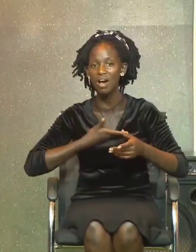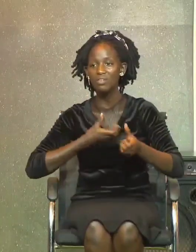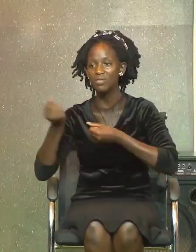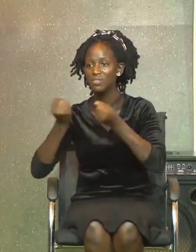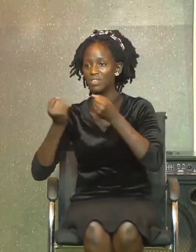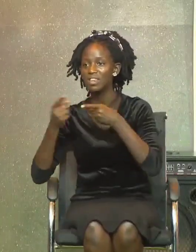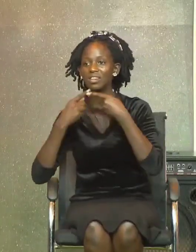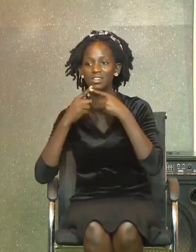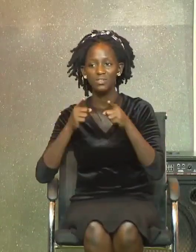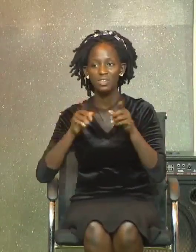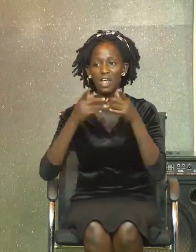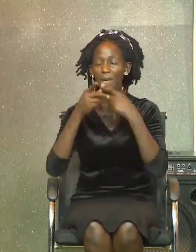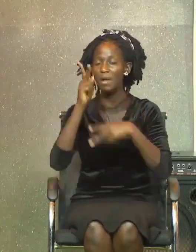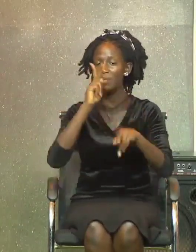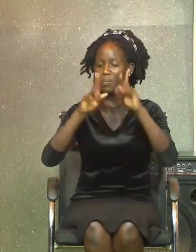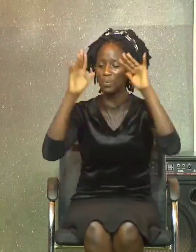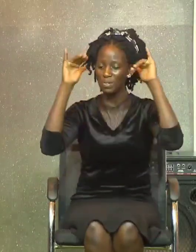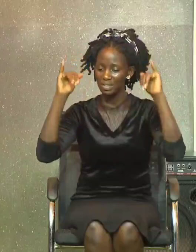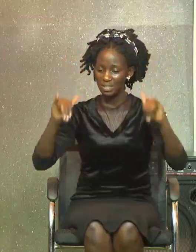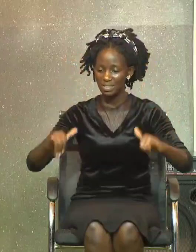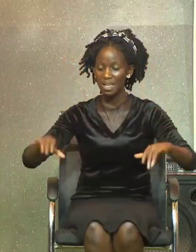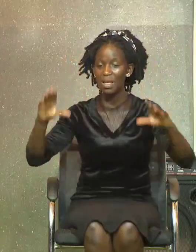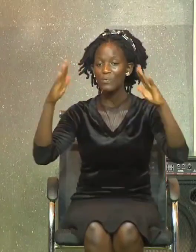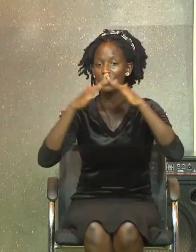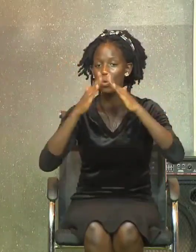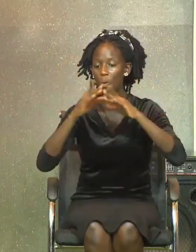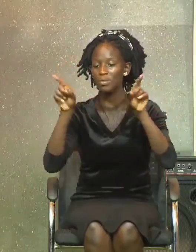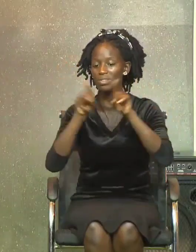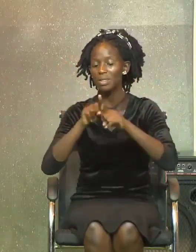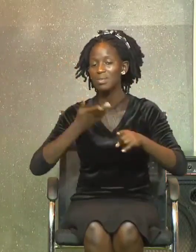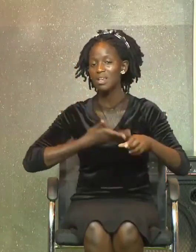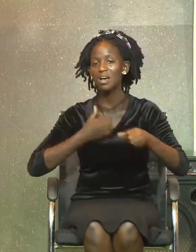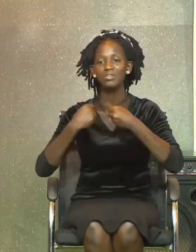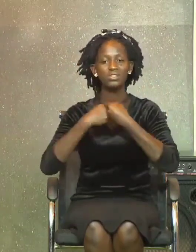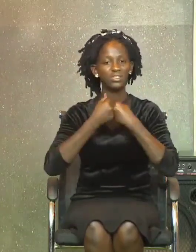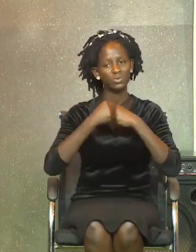ate nga n'abasigala awaka abatali bagagga era nabo balina ebisoomooza ebyabwe